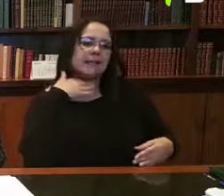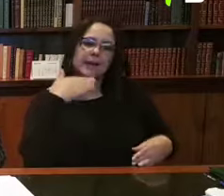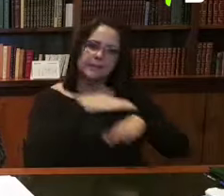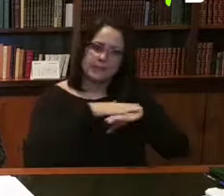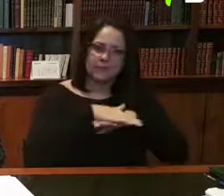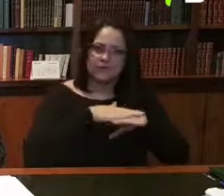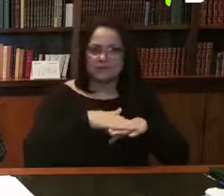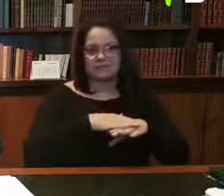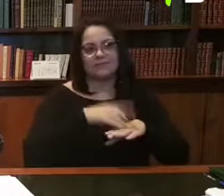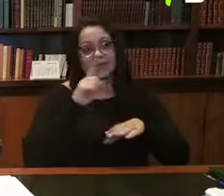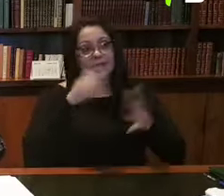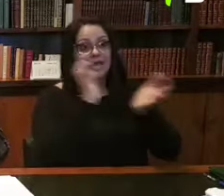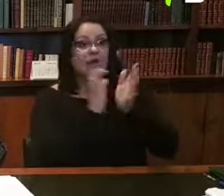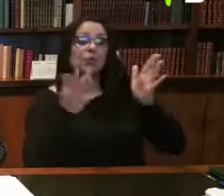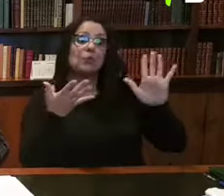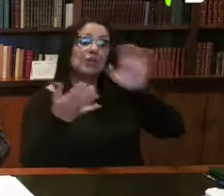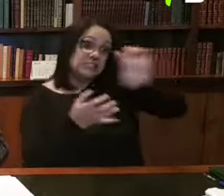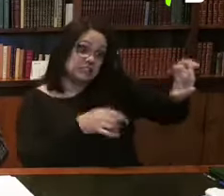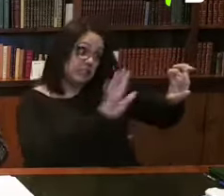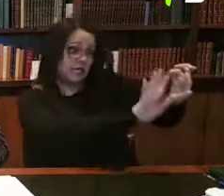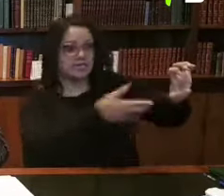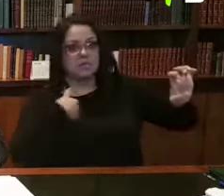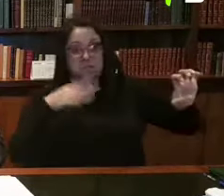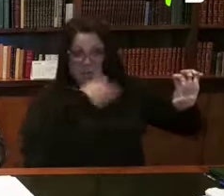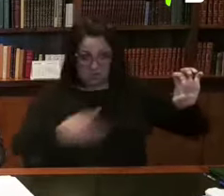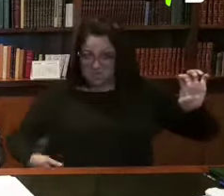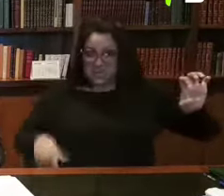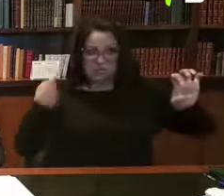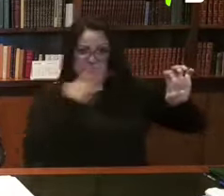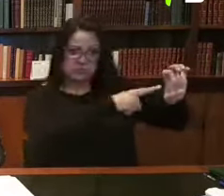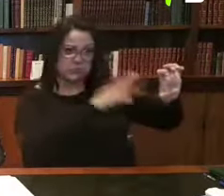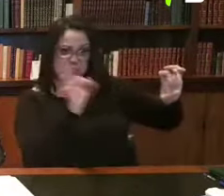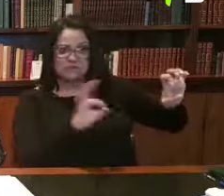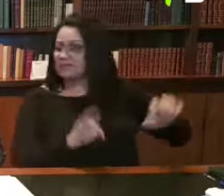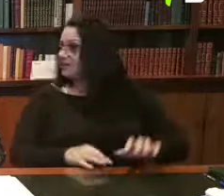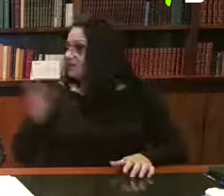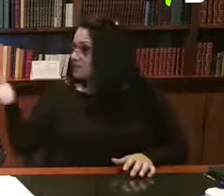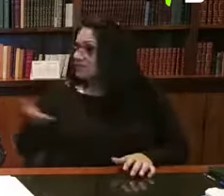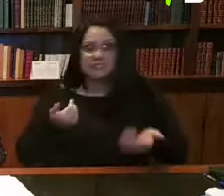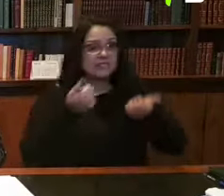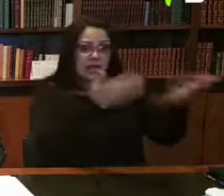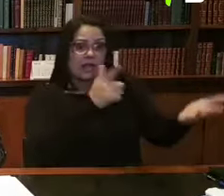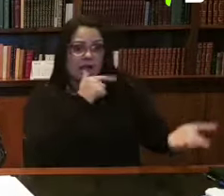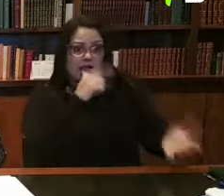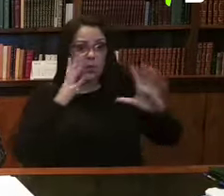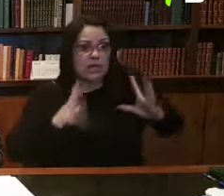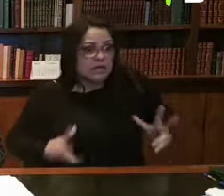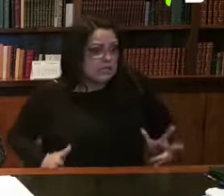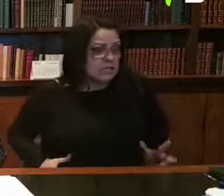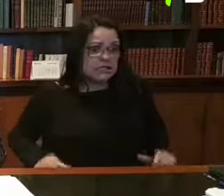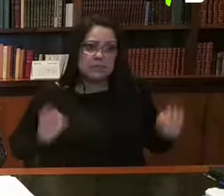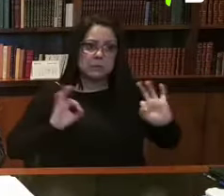trocar uma ideia são governadores de oposição mais nosso governo não tem o posição que ela e vamo água limpa na água limpa água limpa